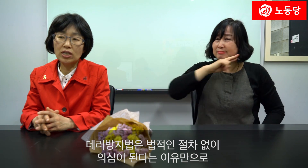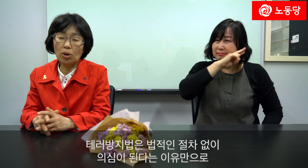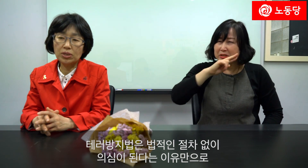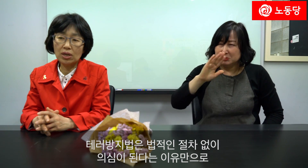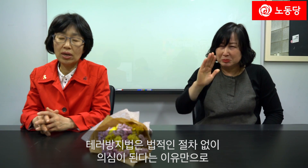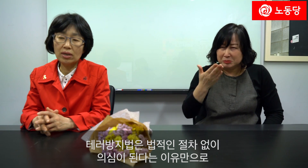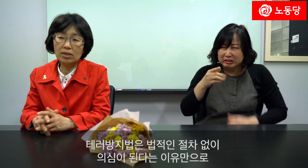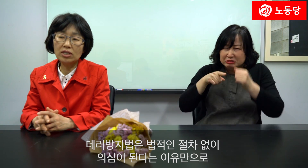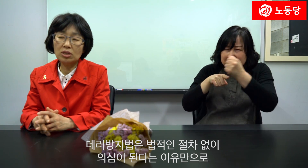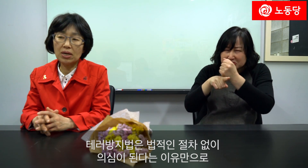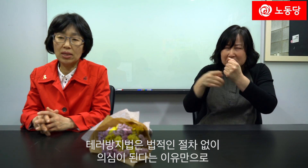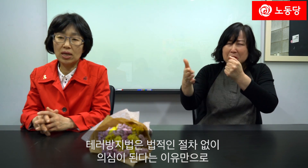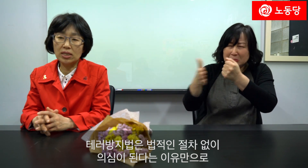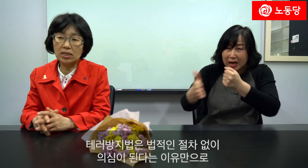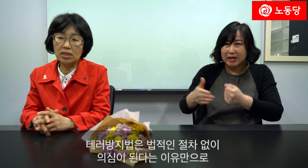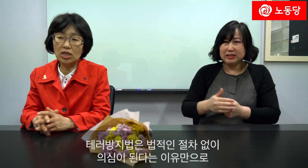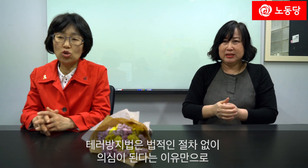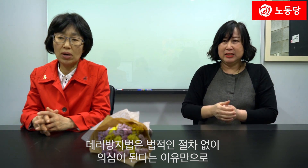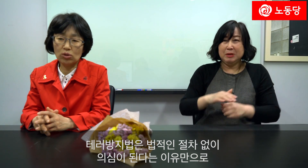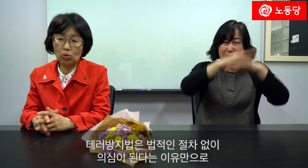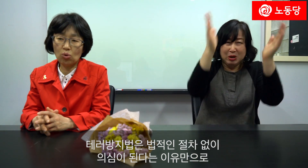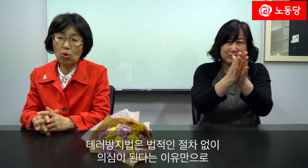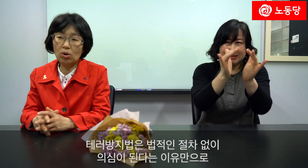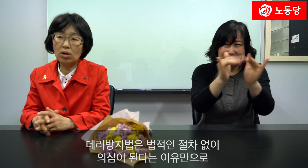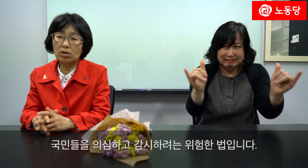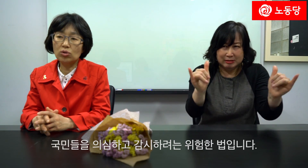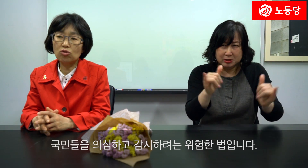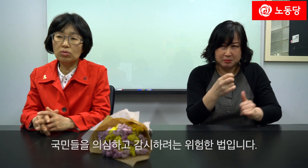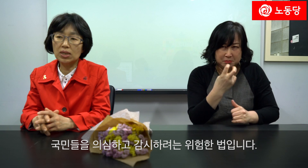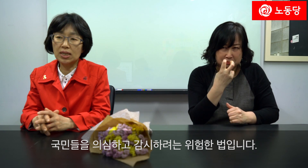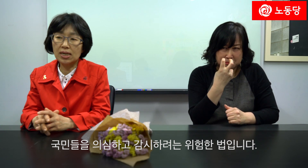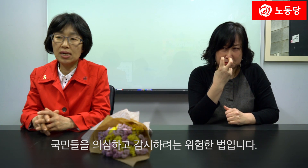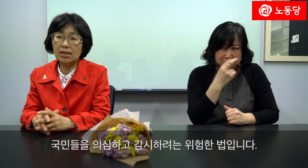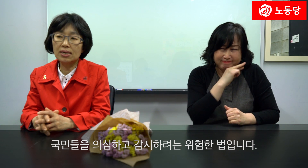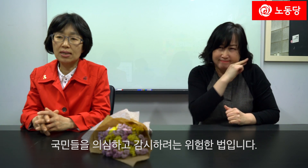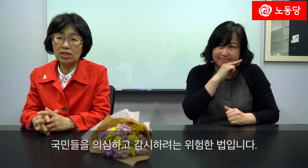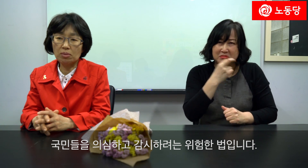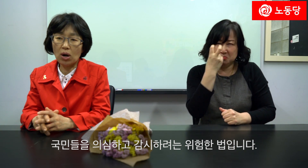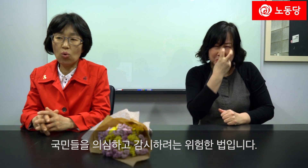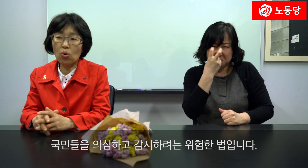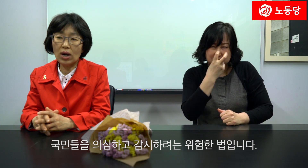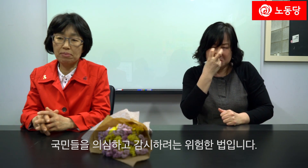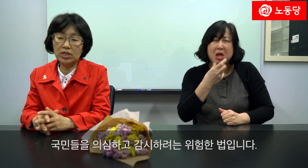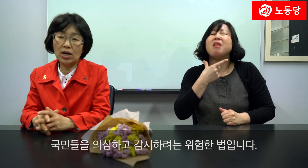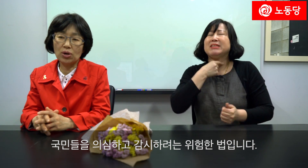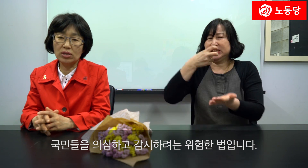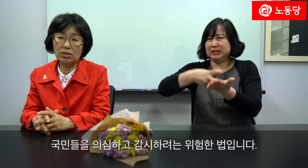법적인 절차 없이 의심이 간다는 이유만으로도 우리 국민들을